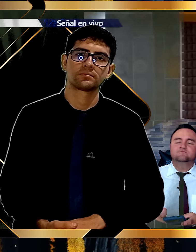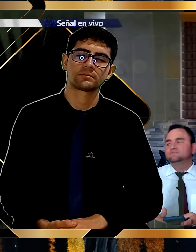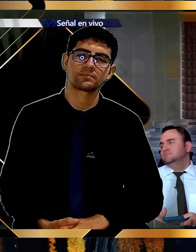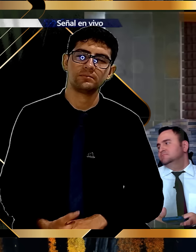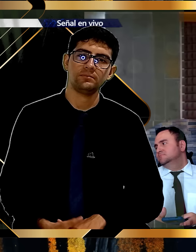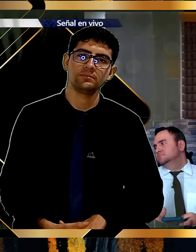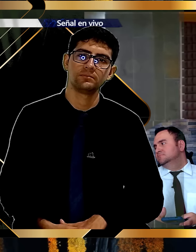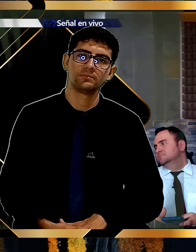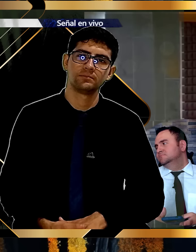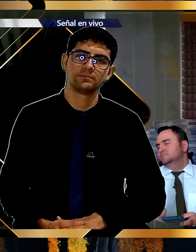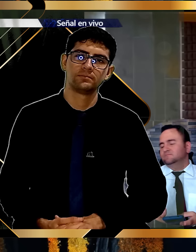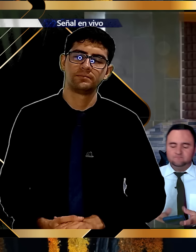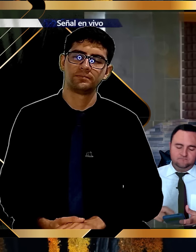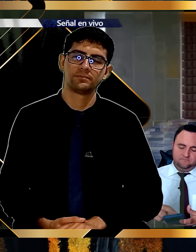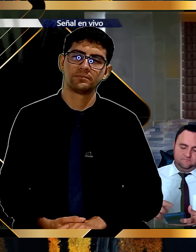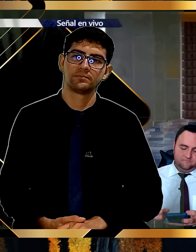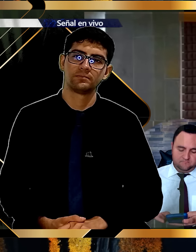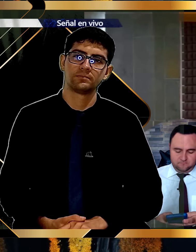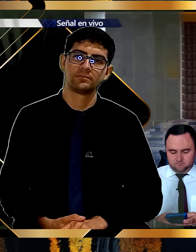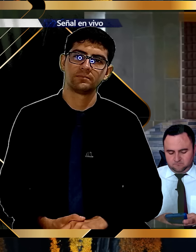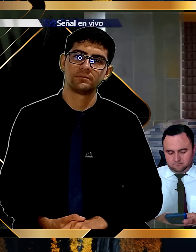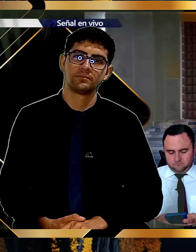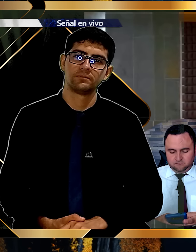Somos olor de Cristo.